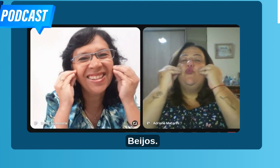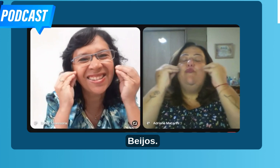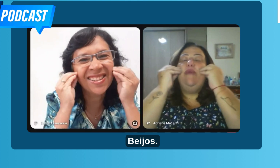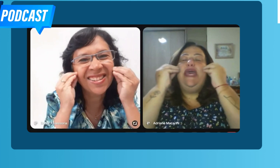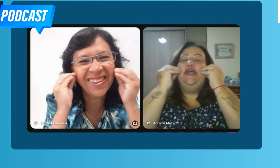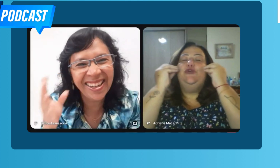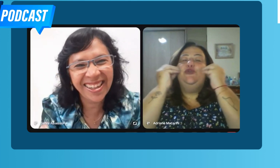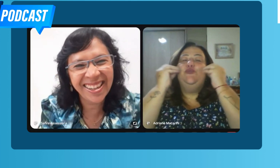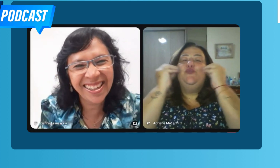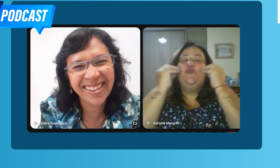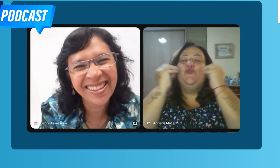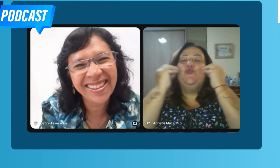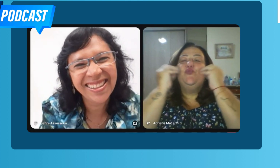Beijo. beijos.